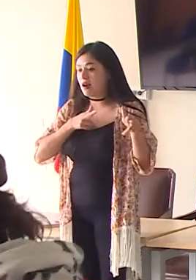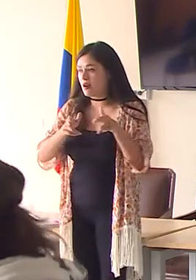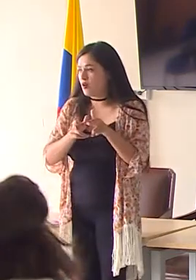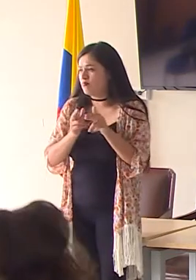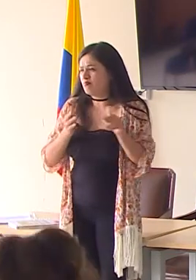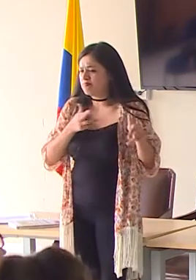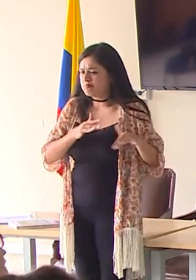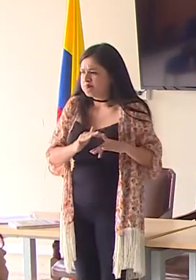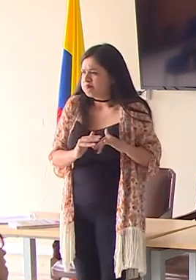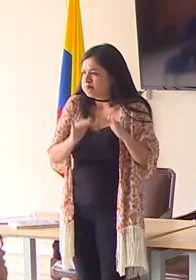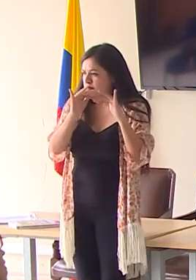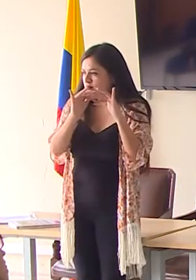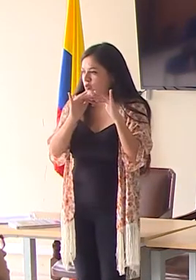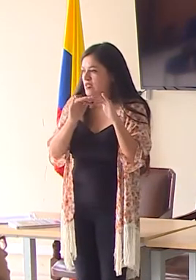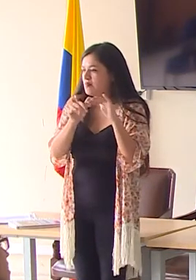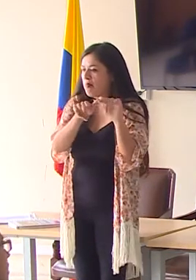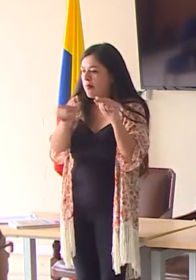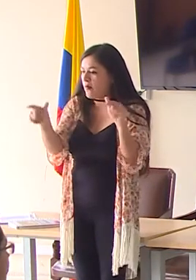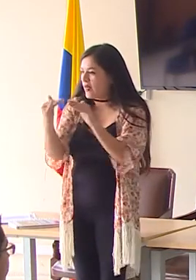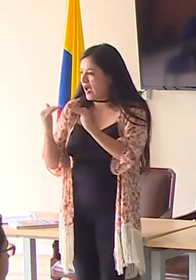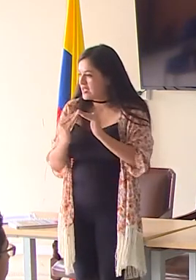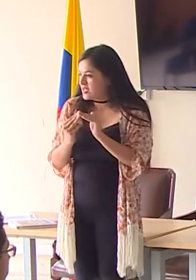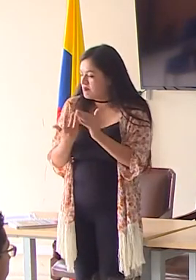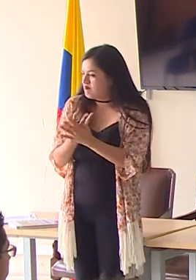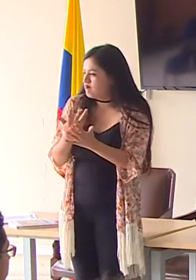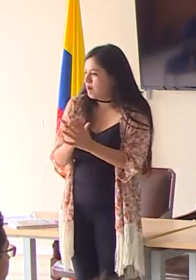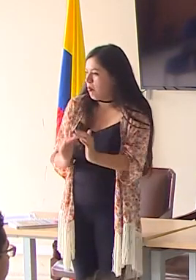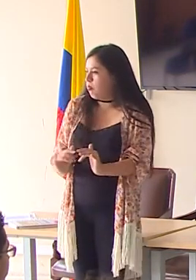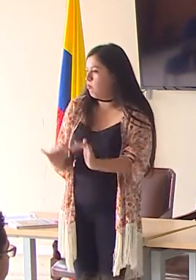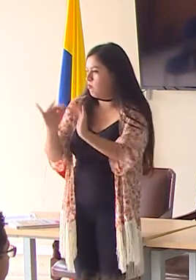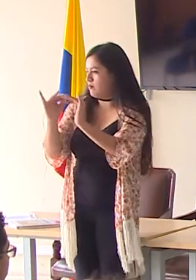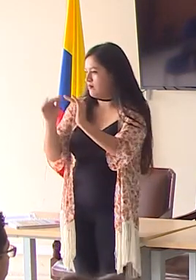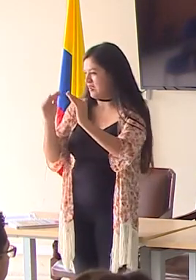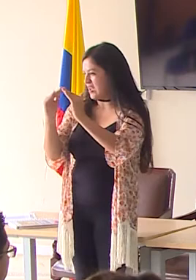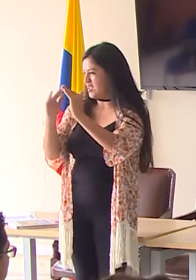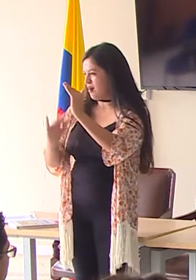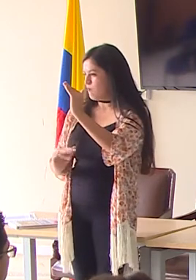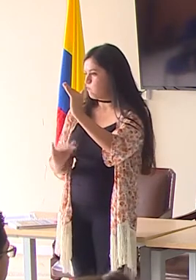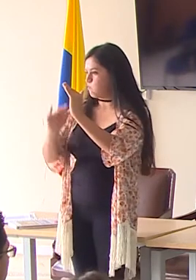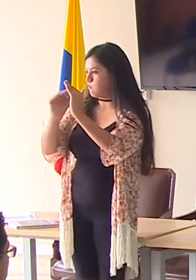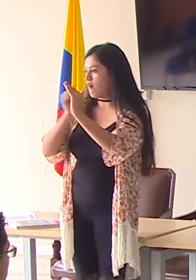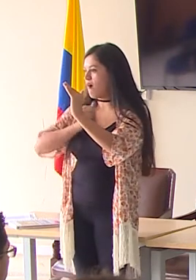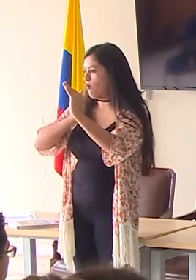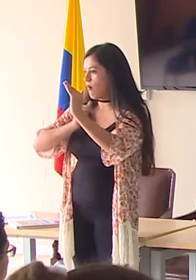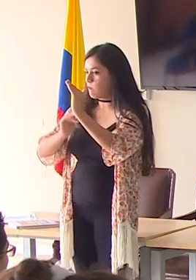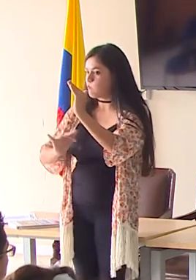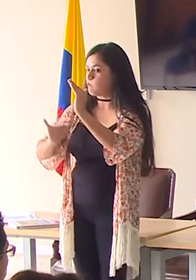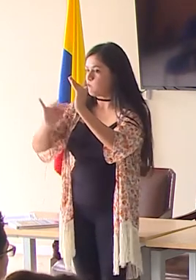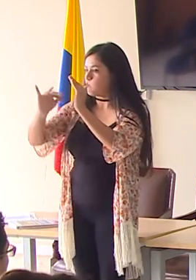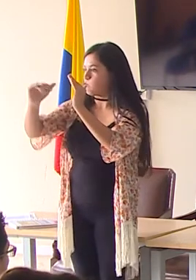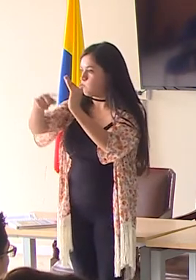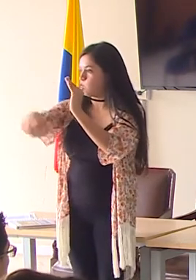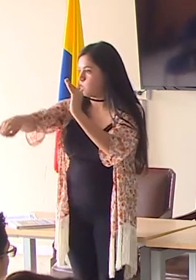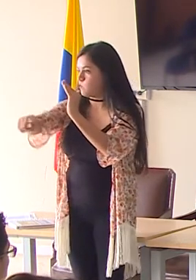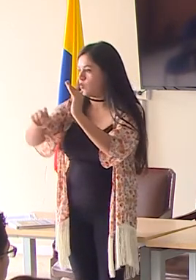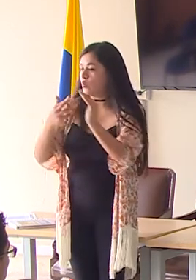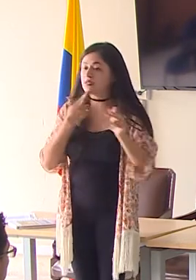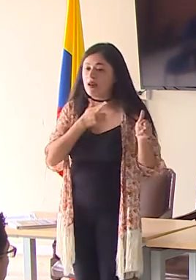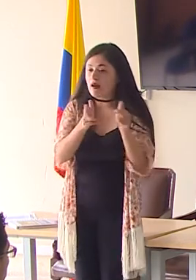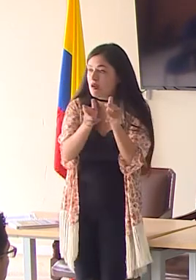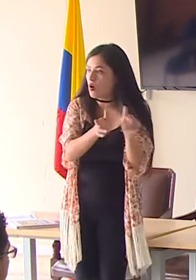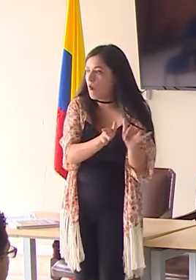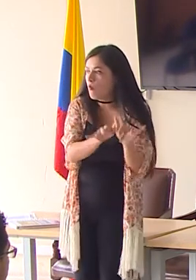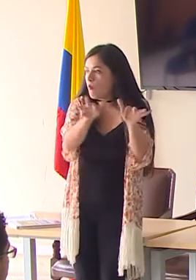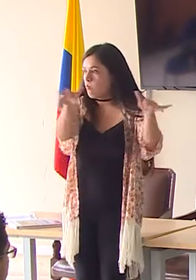a localizarse no sobre la cuenca digamos sobre las partes bajas del tunjuelo sino que se empiezan a localizar o a